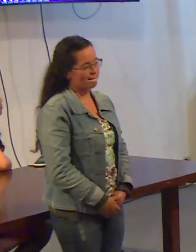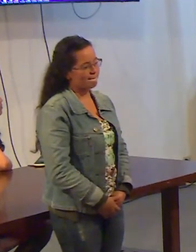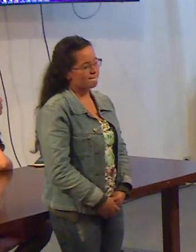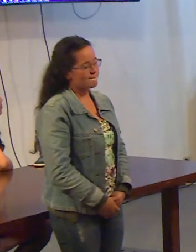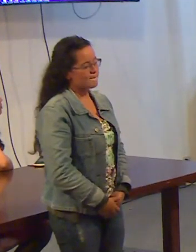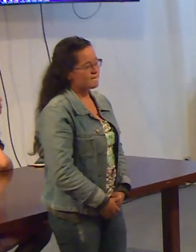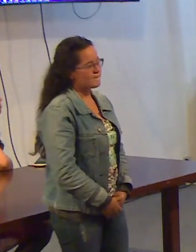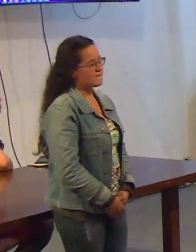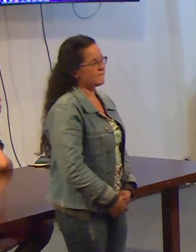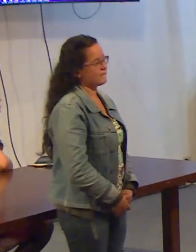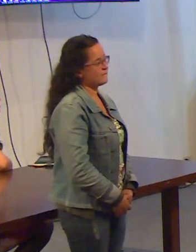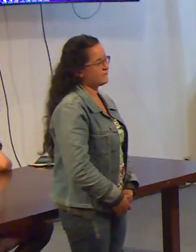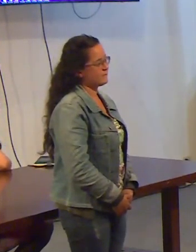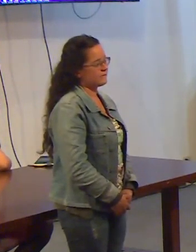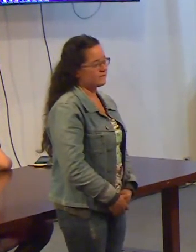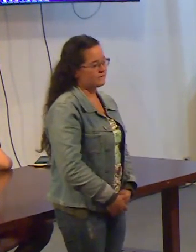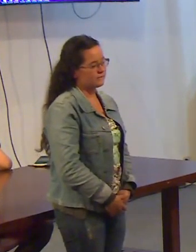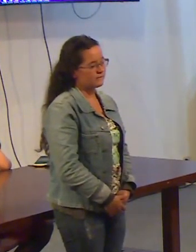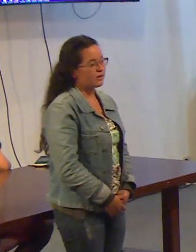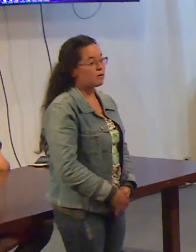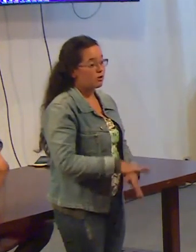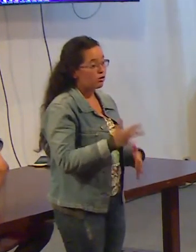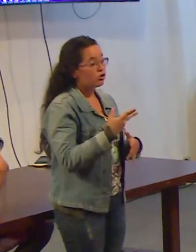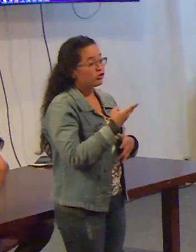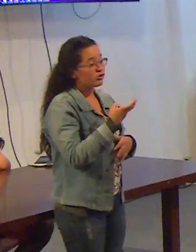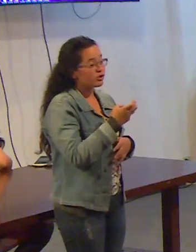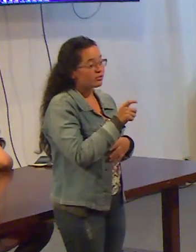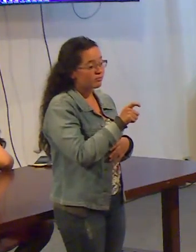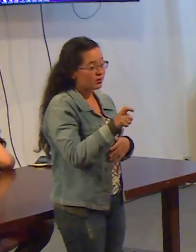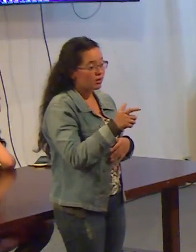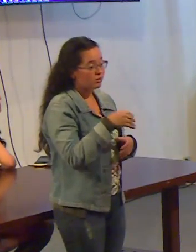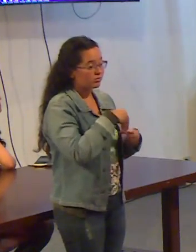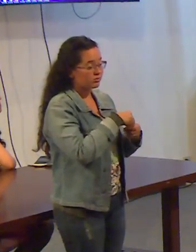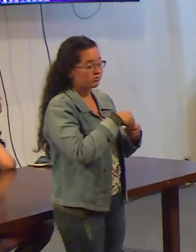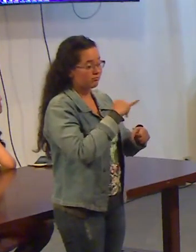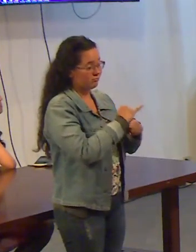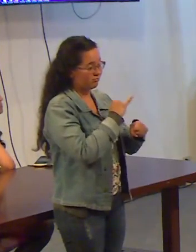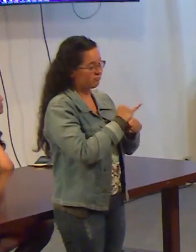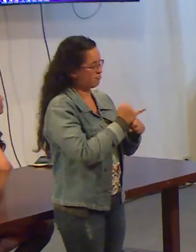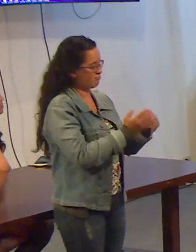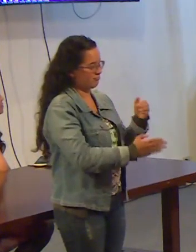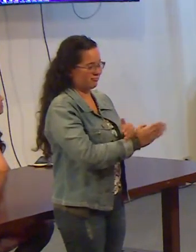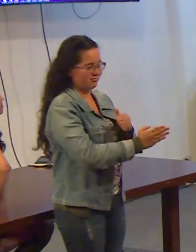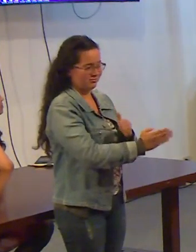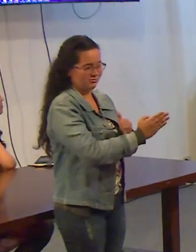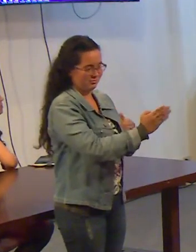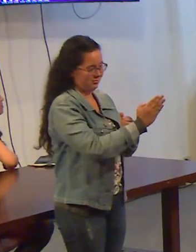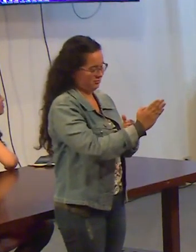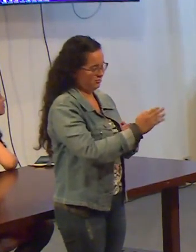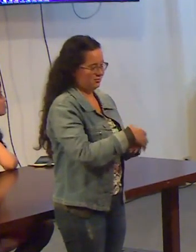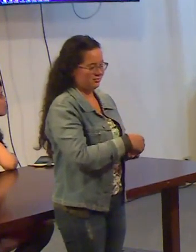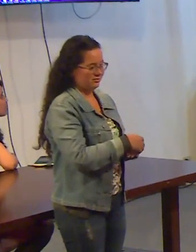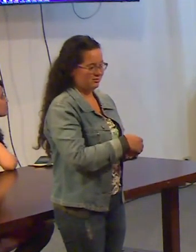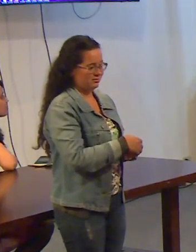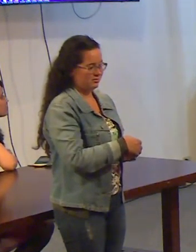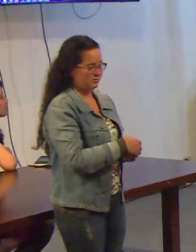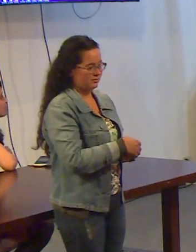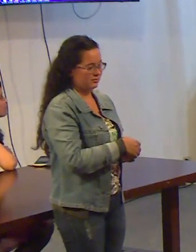que son muchas personas, más de 200 personas tenemos en la institución, y lo siguieron alimentando. Entonces creo que allá lo